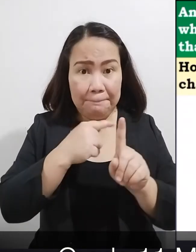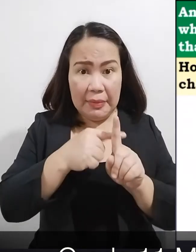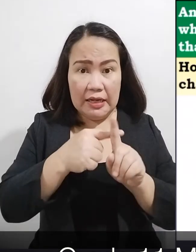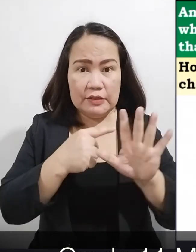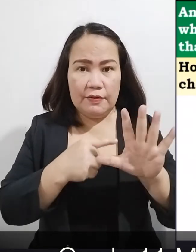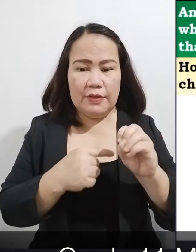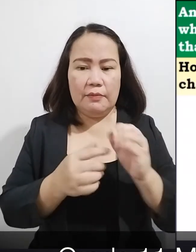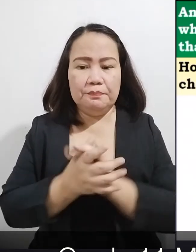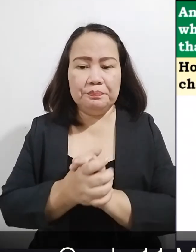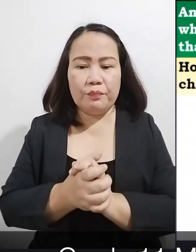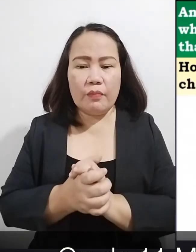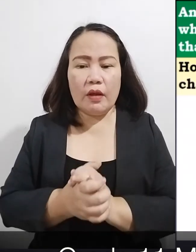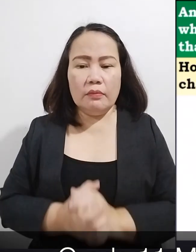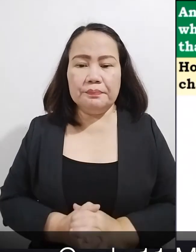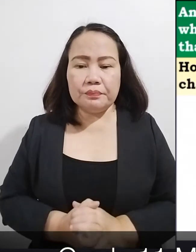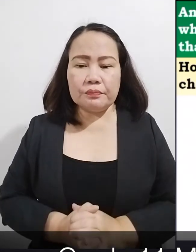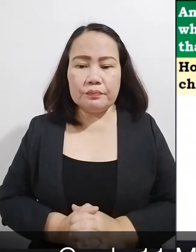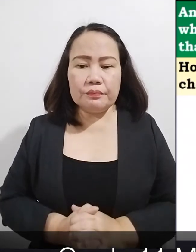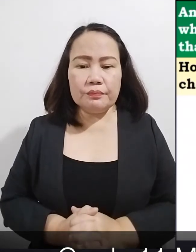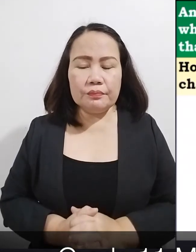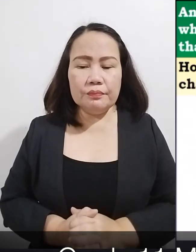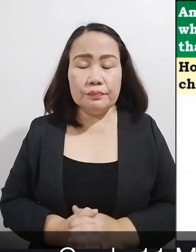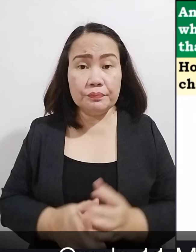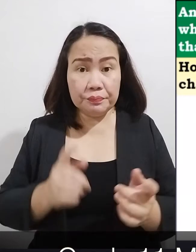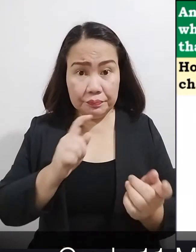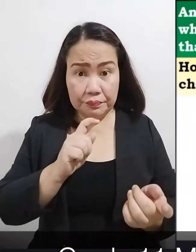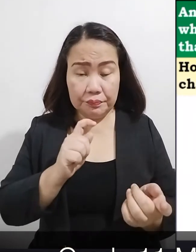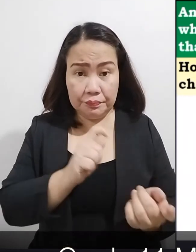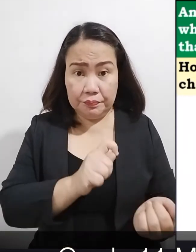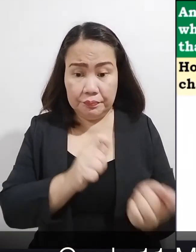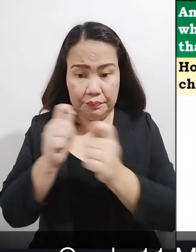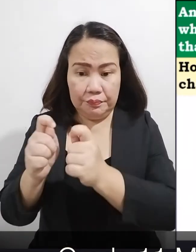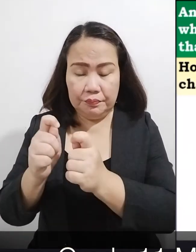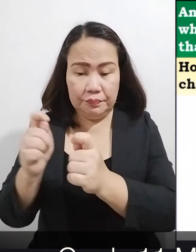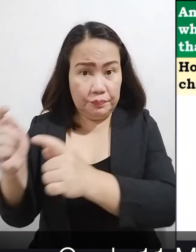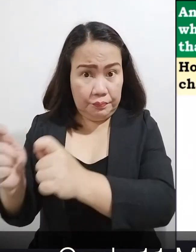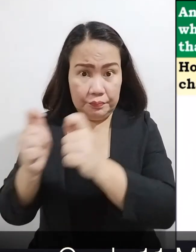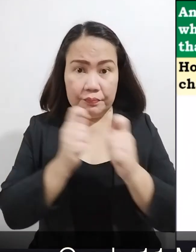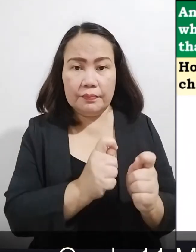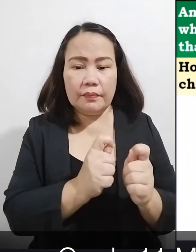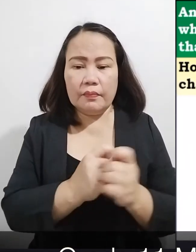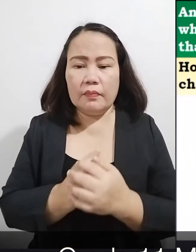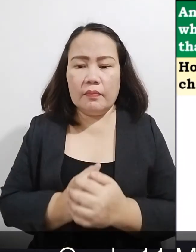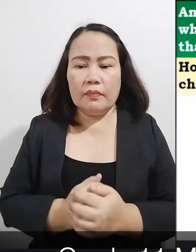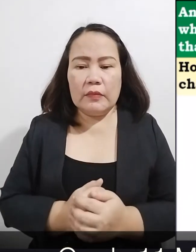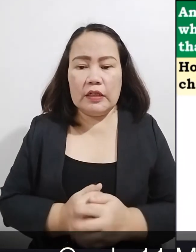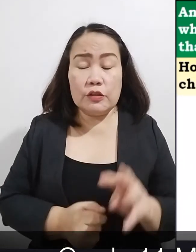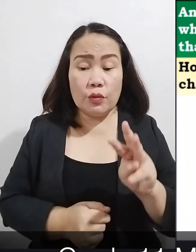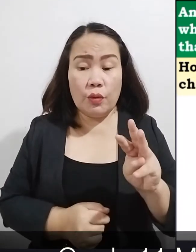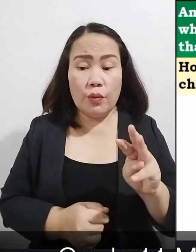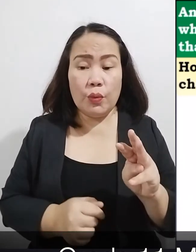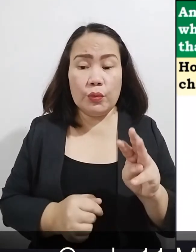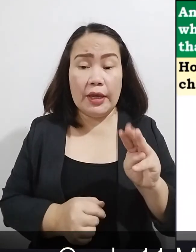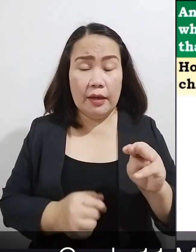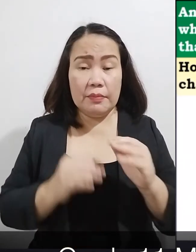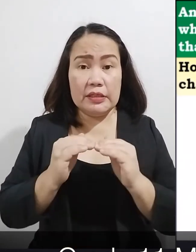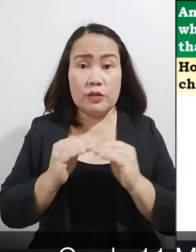500. Next, solve for M tayo. Transpose natin yung 50 sa kabilang side ng equation.